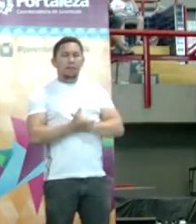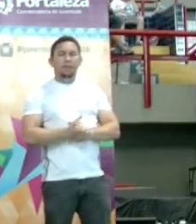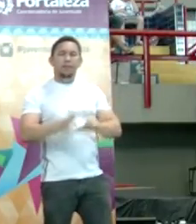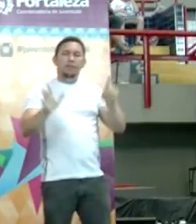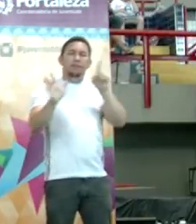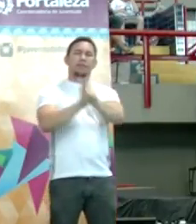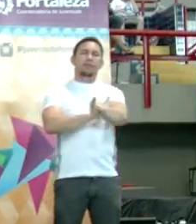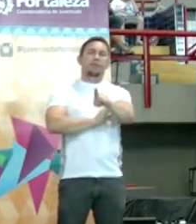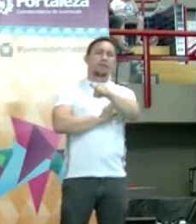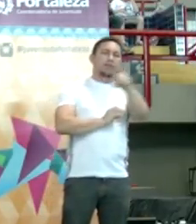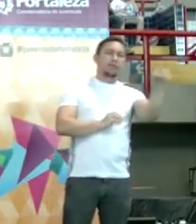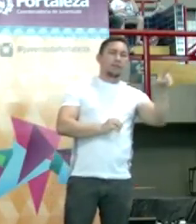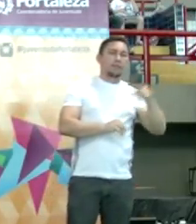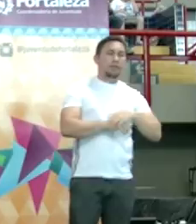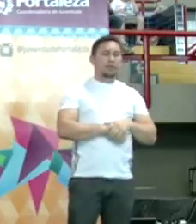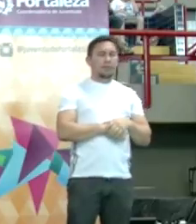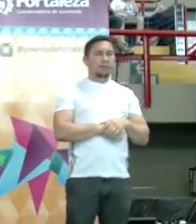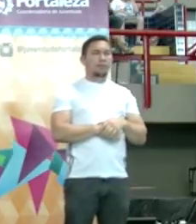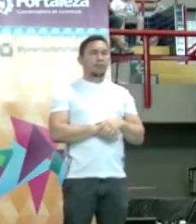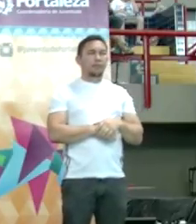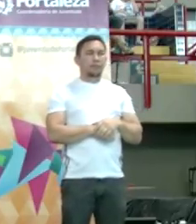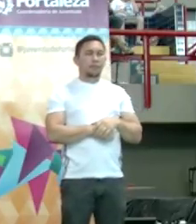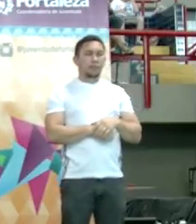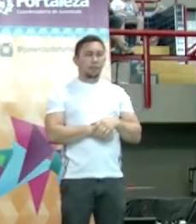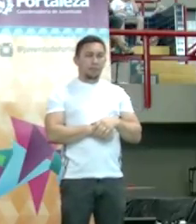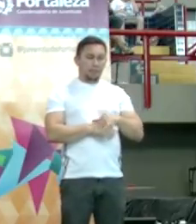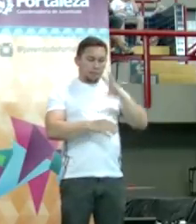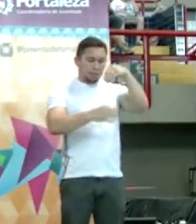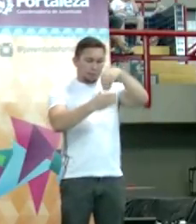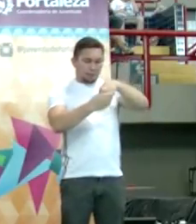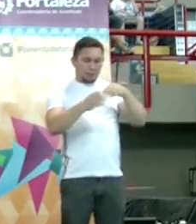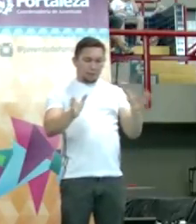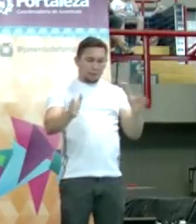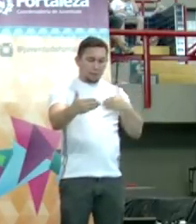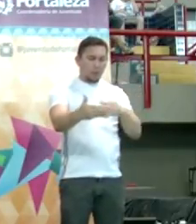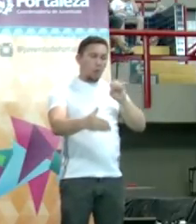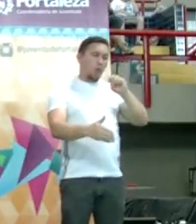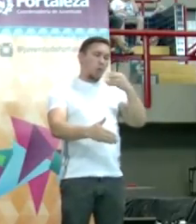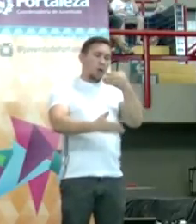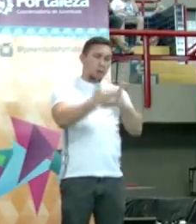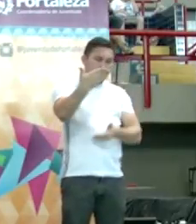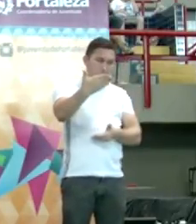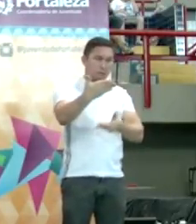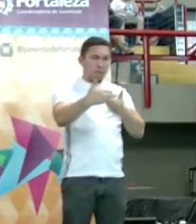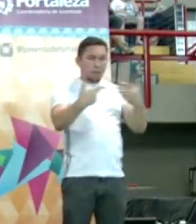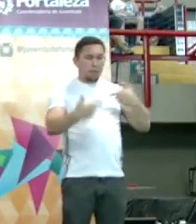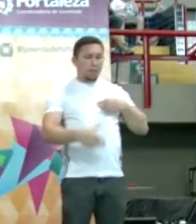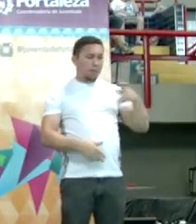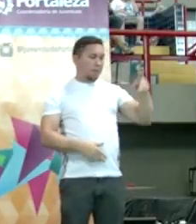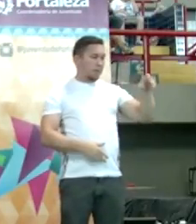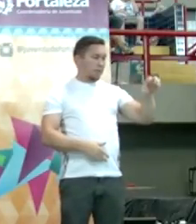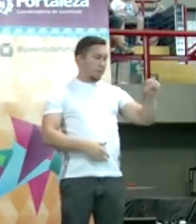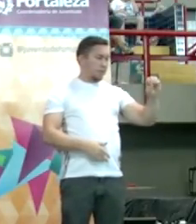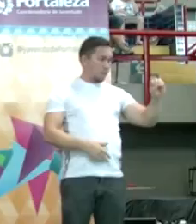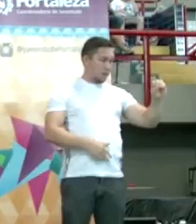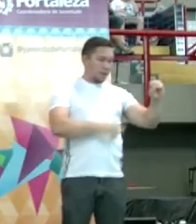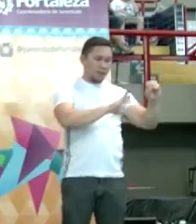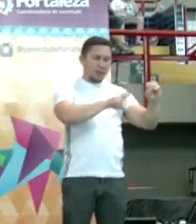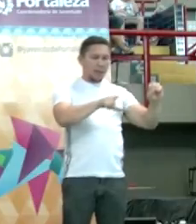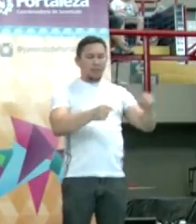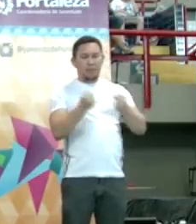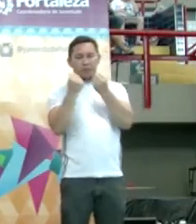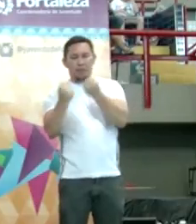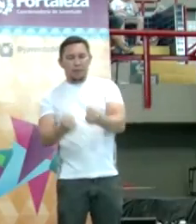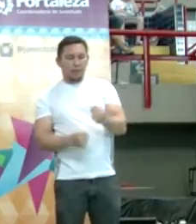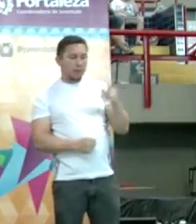para vocês, certo? Em sala de aula ou em provas, peso, peso não é massa,